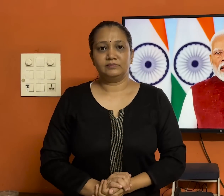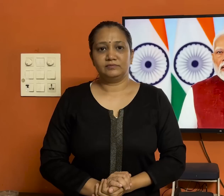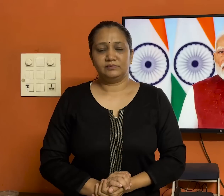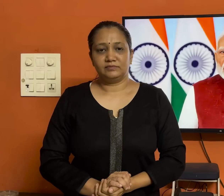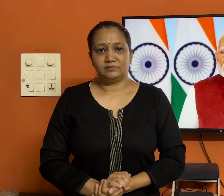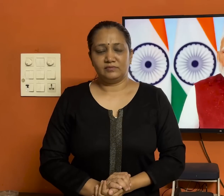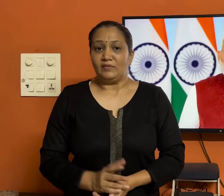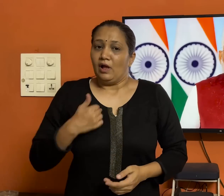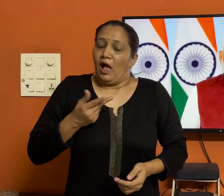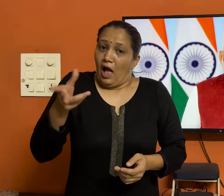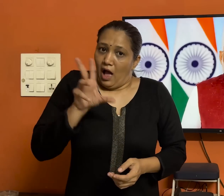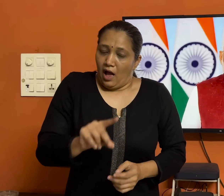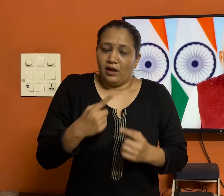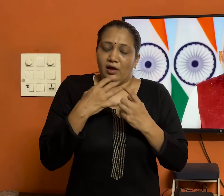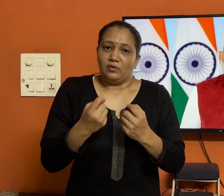मैं एक बार फिर